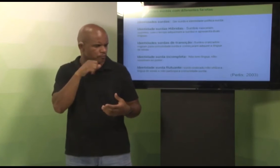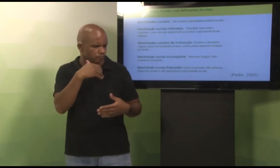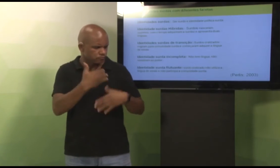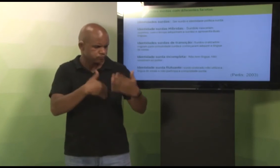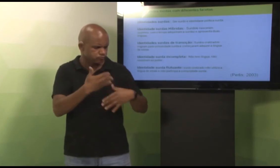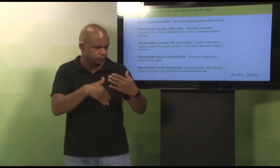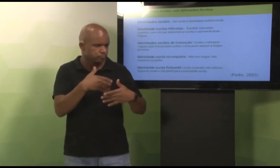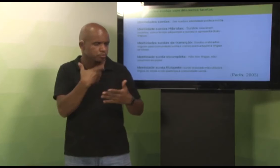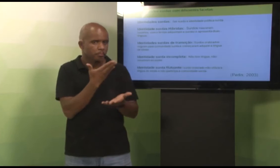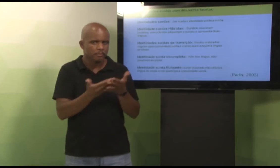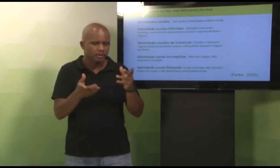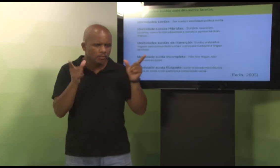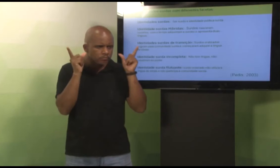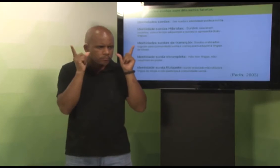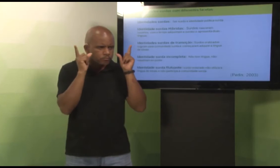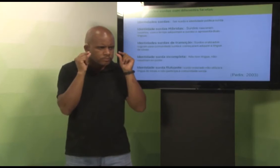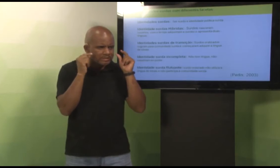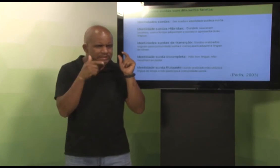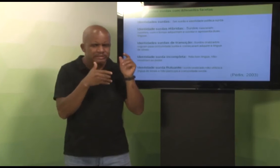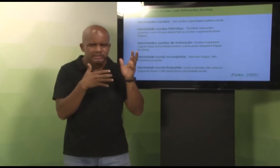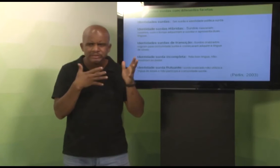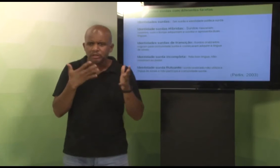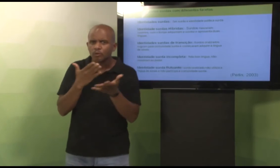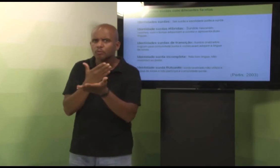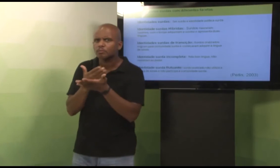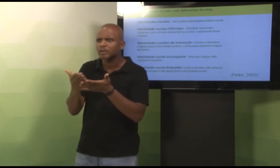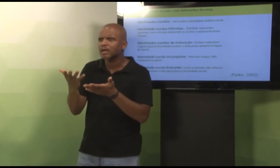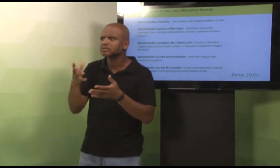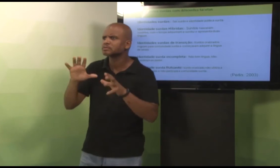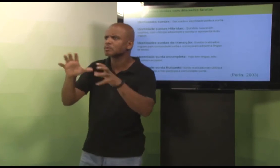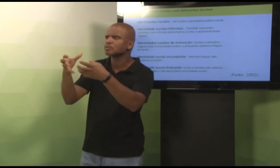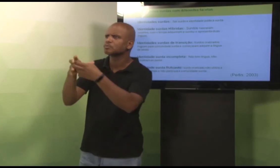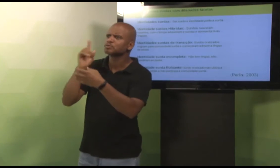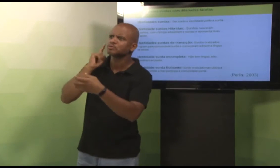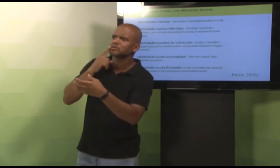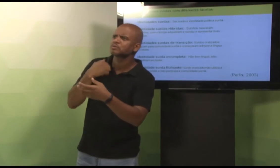caso, o surdo, ele convive com ouvintes, perde a audição,